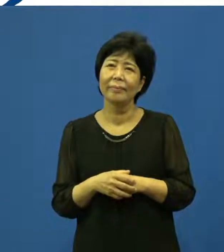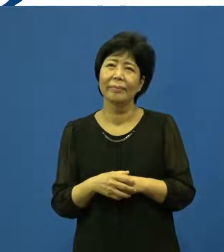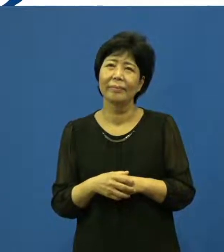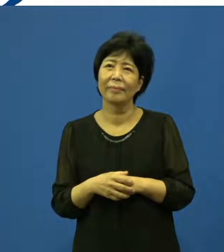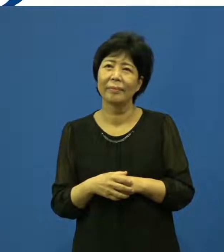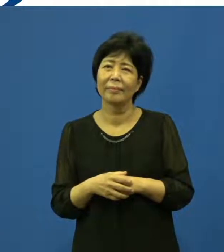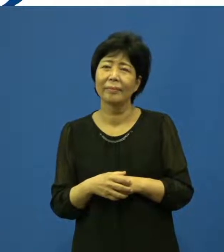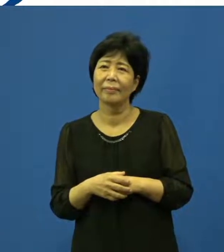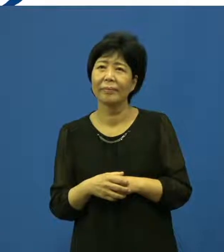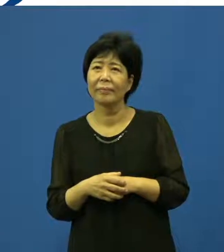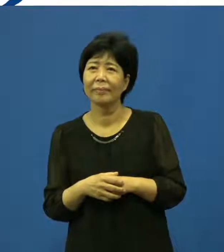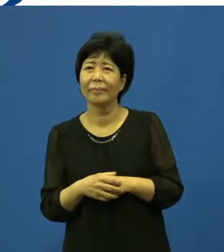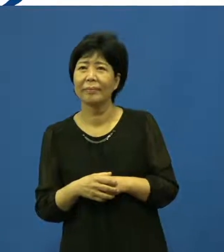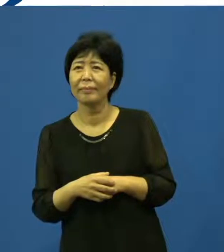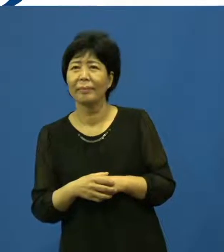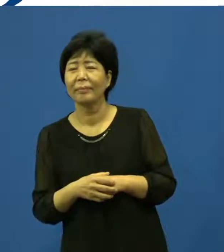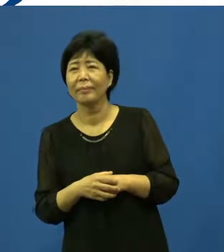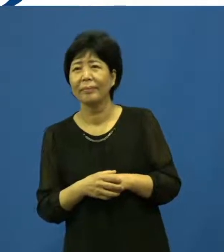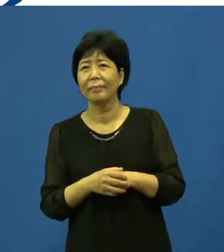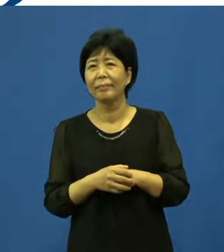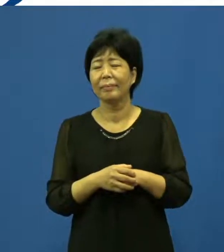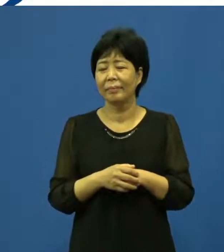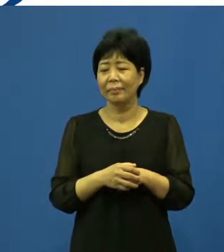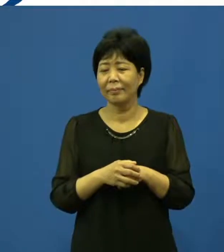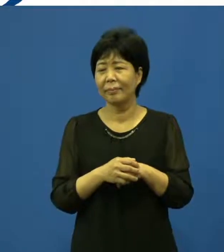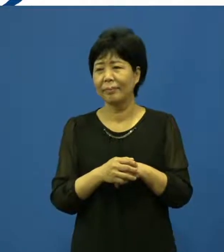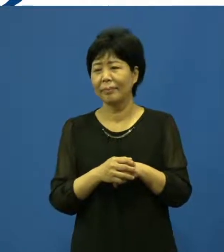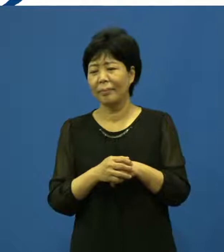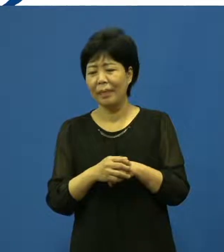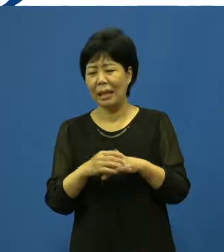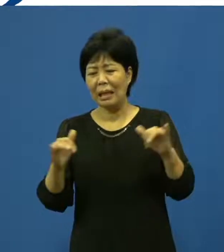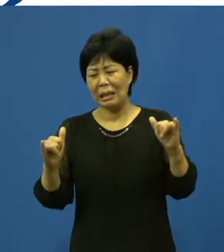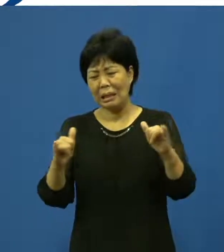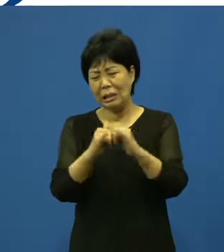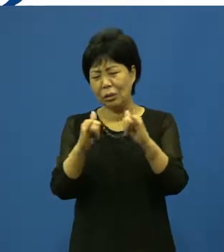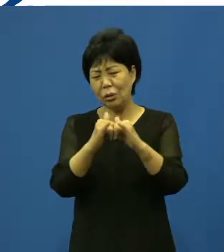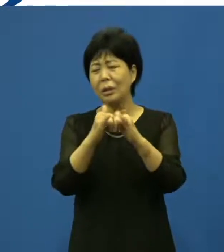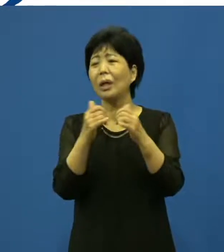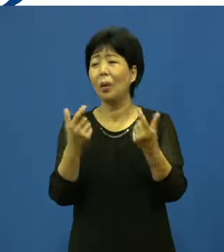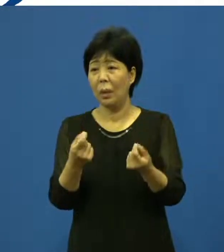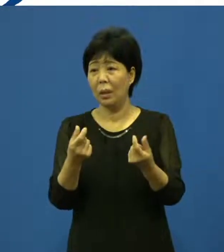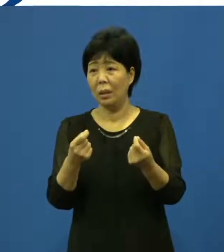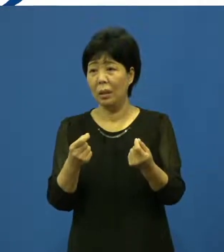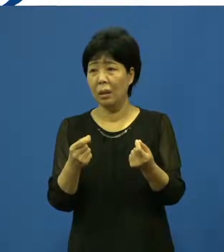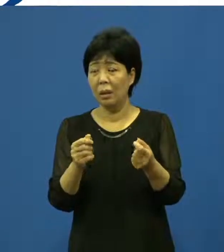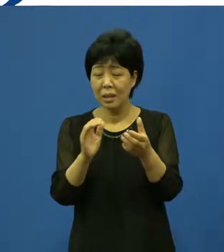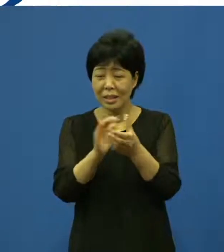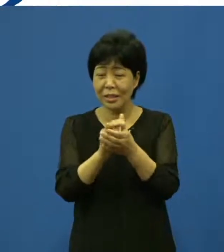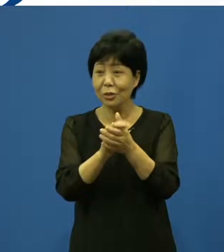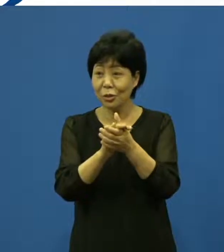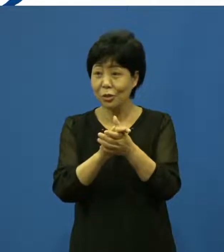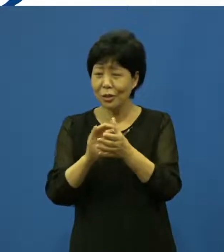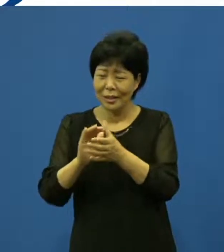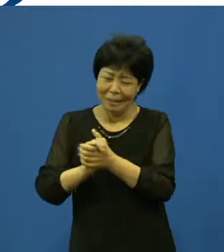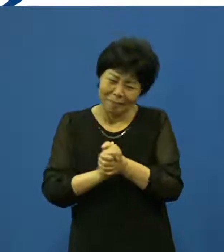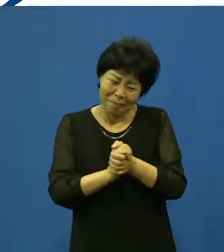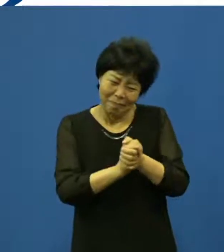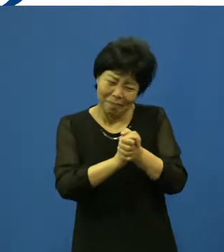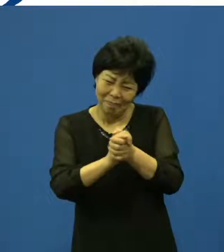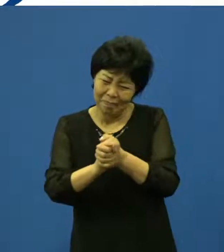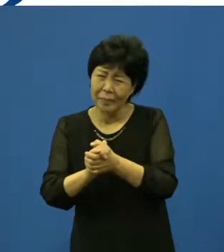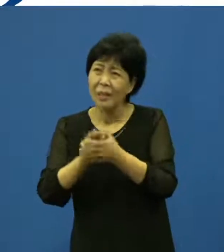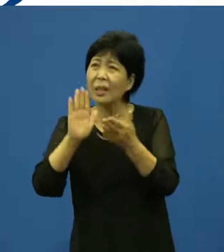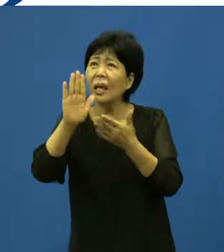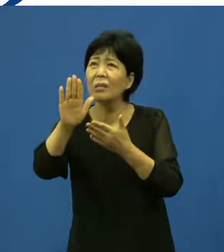그래서 파이 전쟁을 하다 보면 친구가 언제든지 적이 될 수가 있습니다. 여러분 동업하는 분들